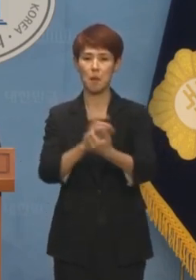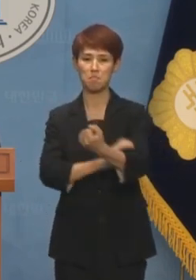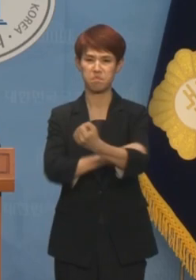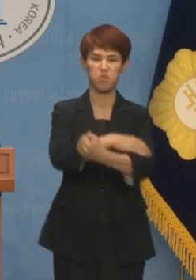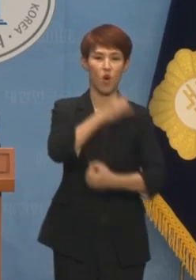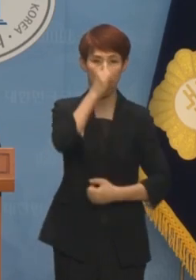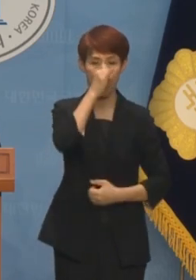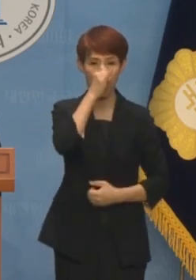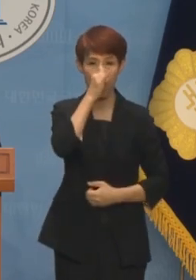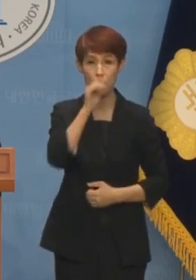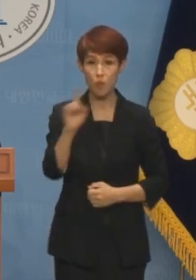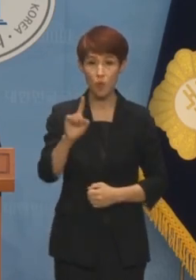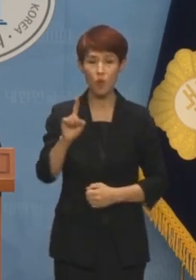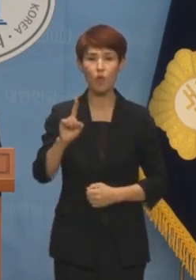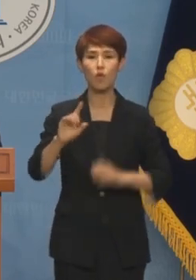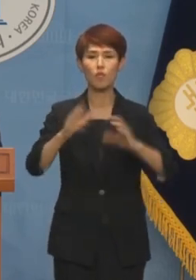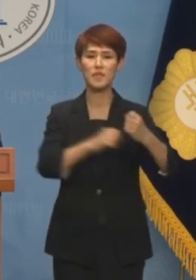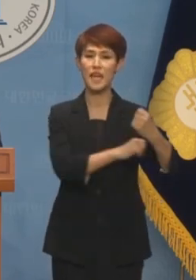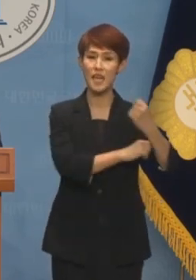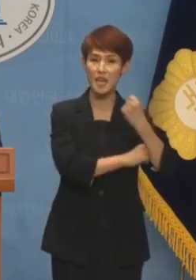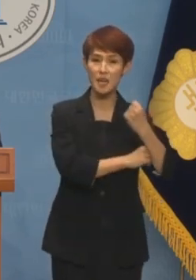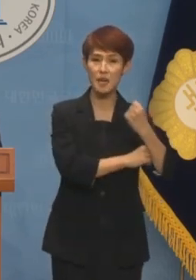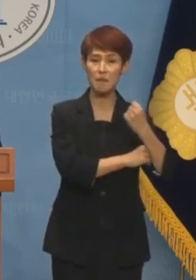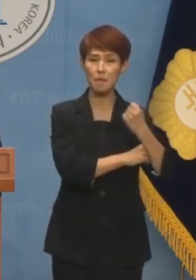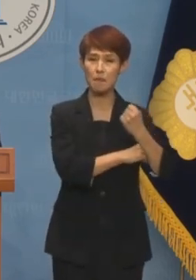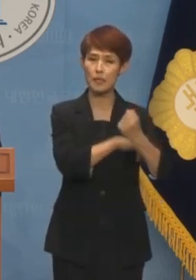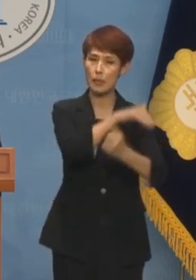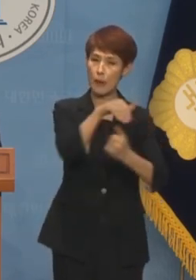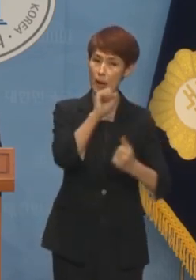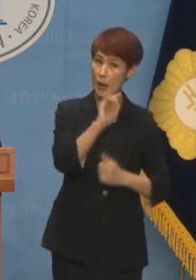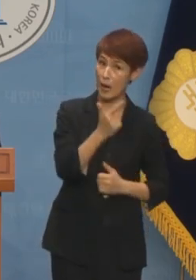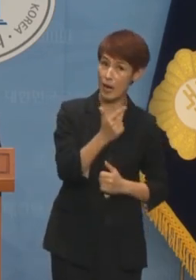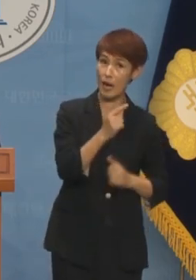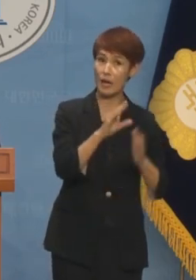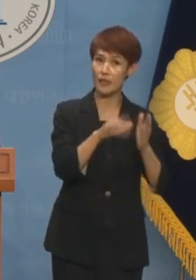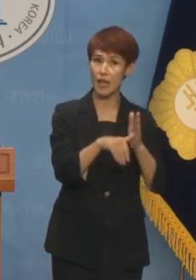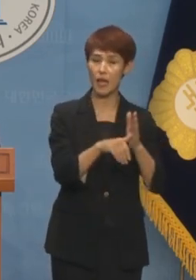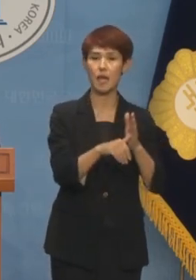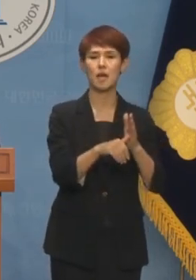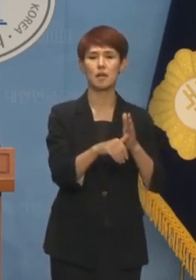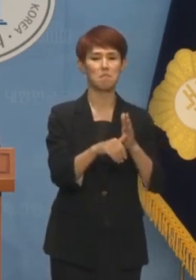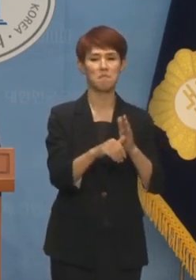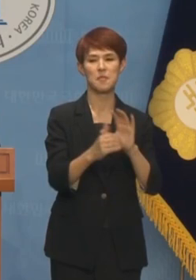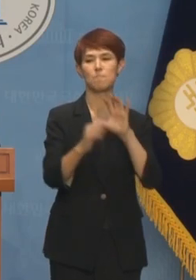특징이 있습니다. 국민의힘의 불리한 보도에만 제재를 날립니다.